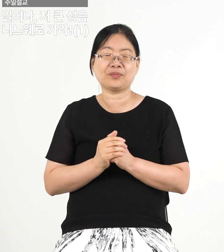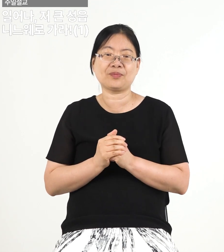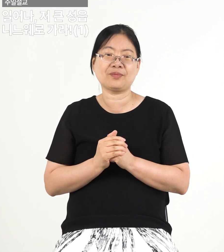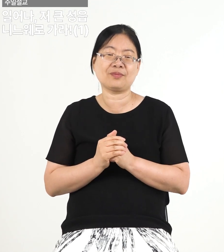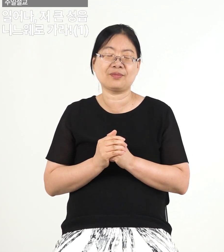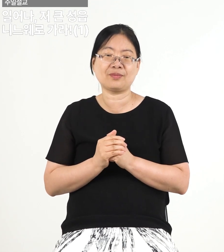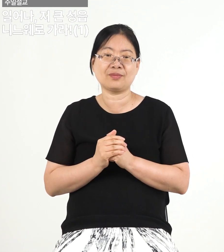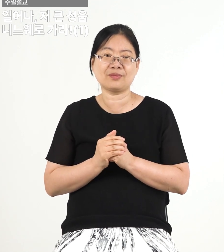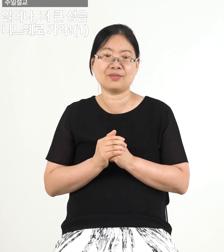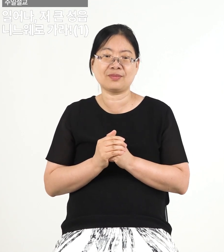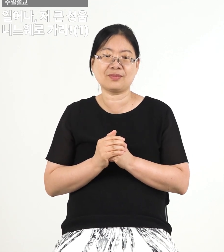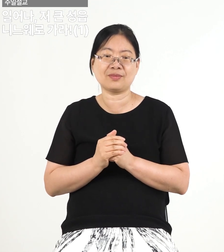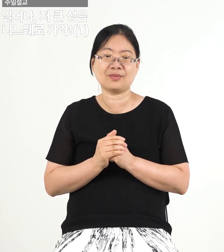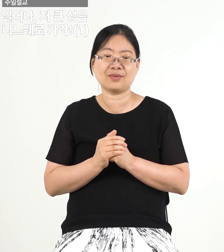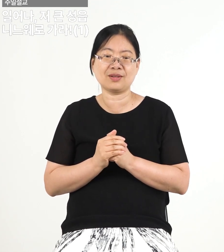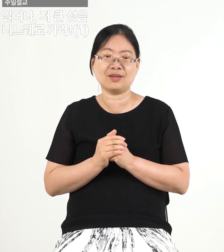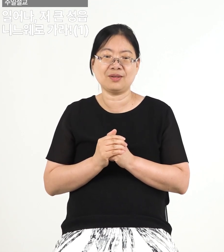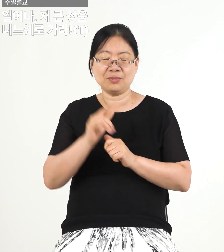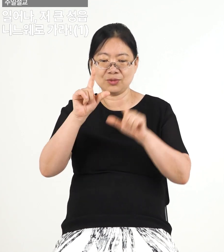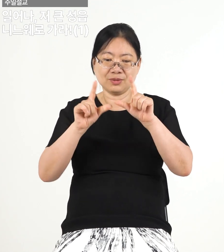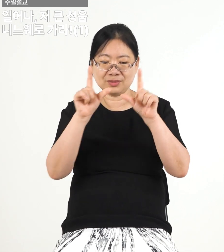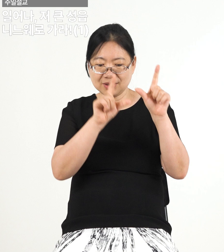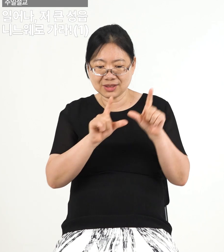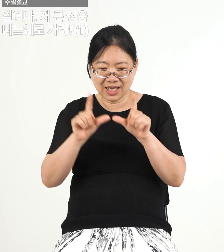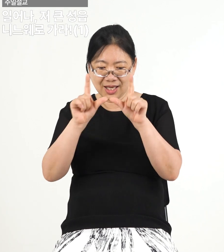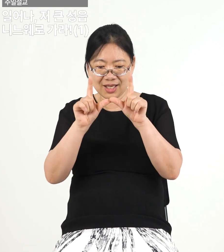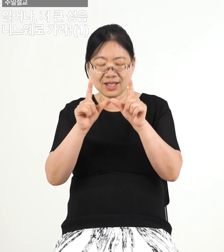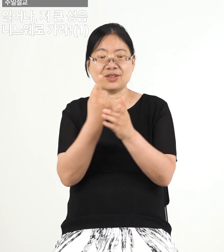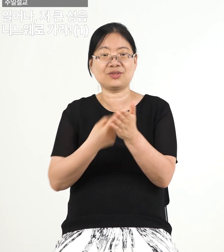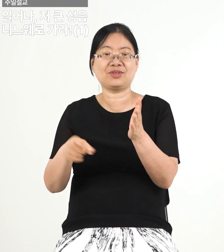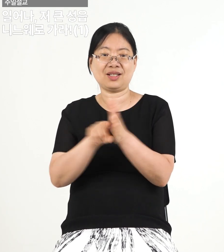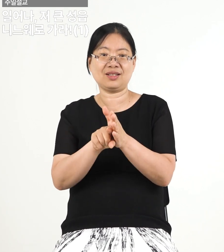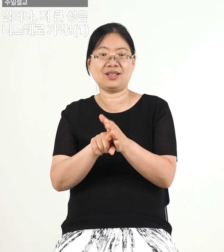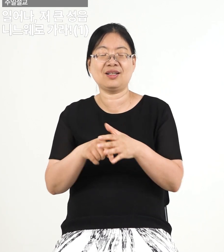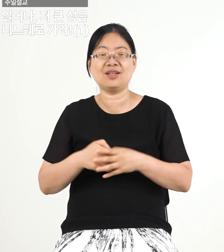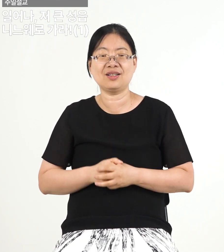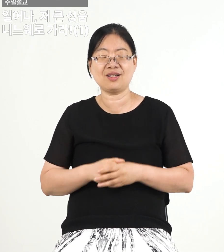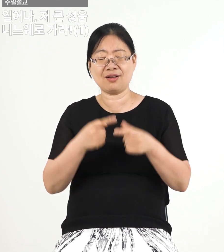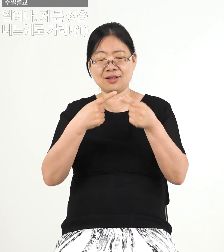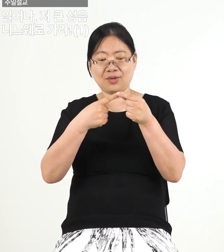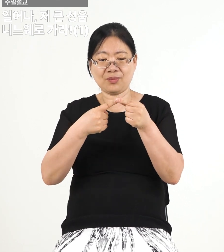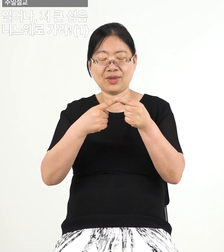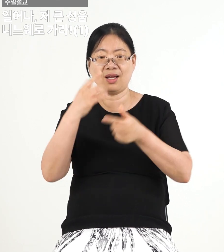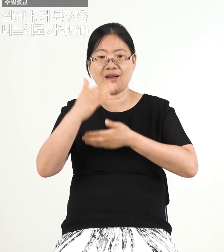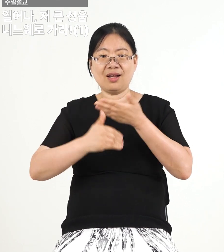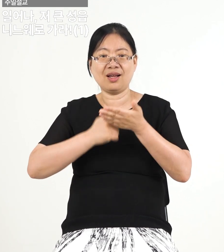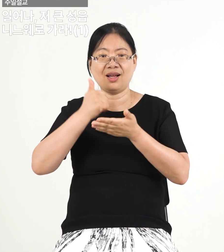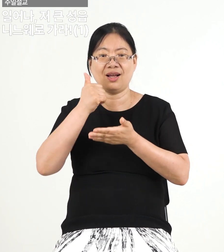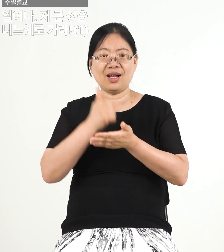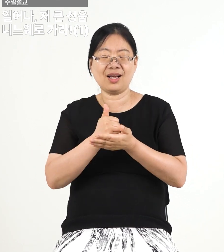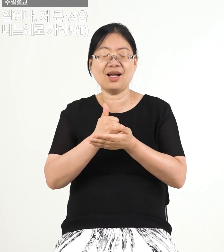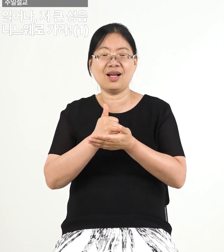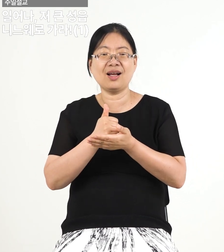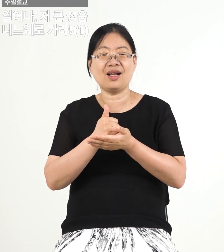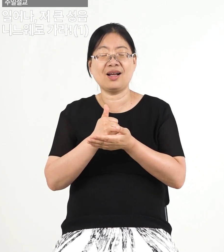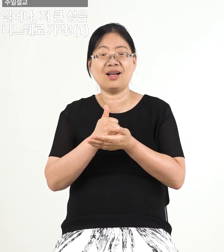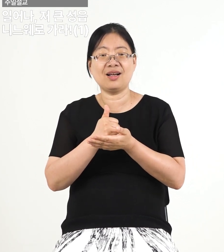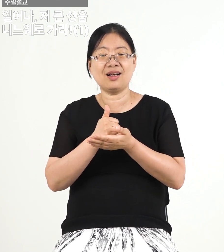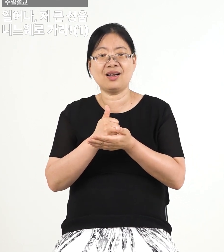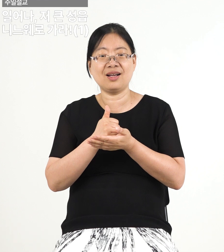성교적 교회로서 삶을 살기 위해서는 첫 번째 하나님의 타겟이 누구냐